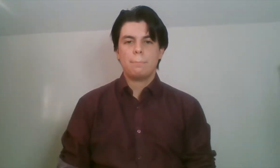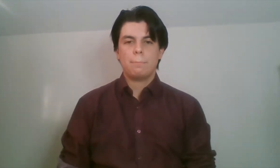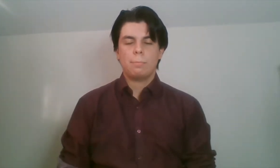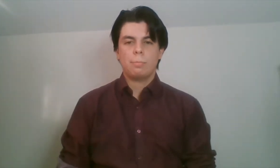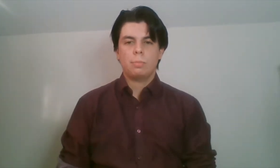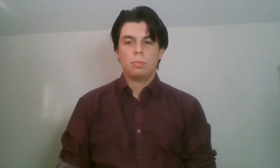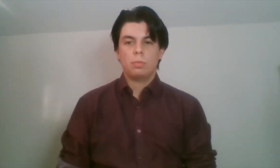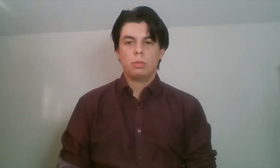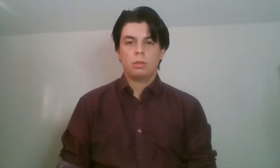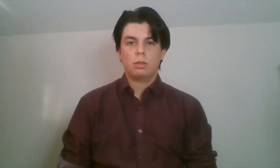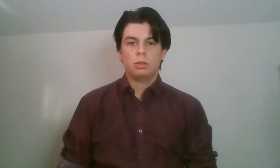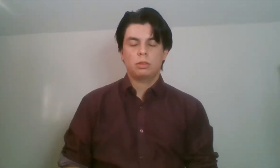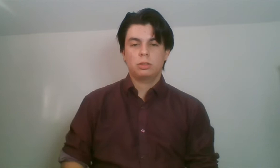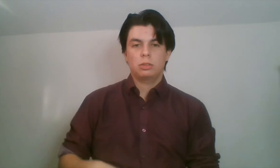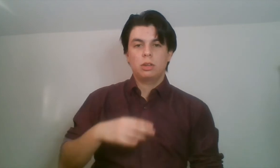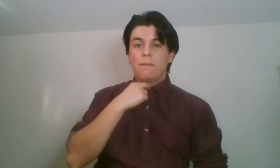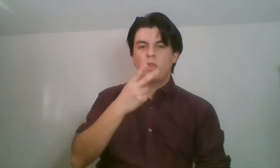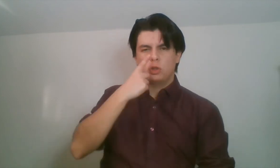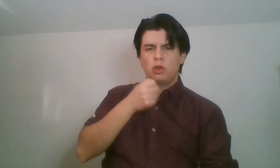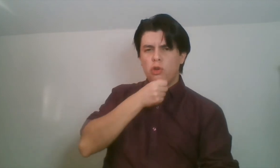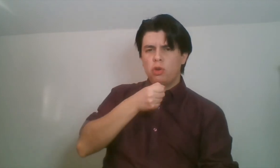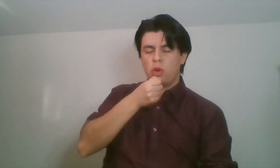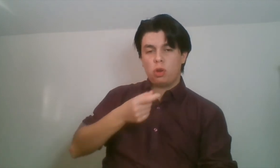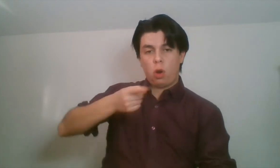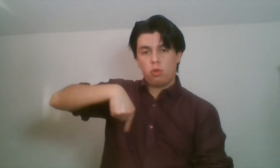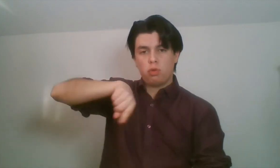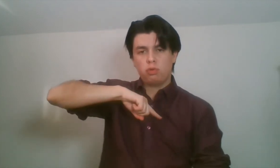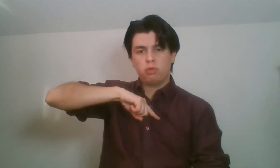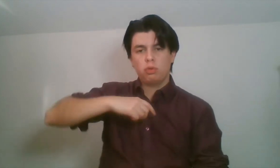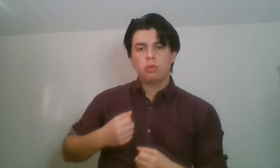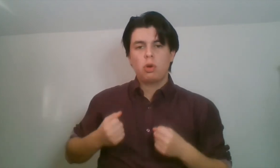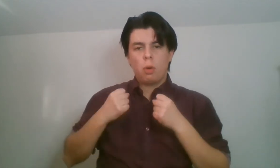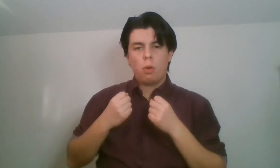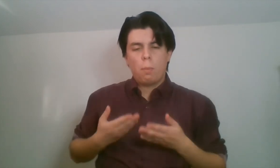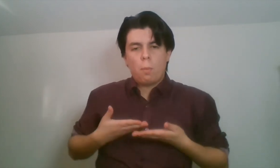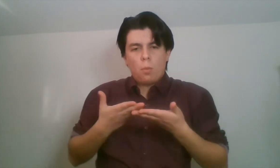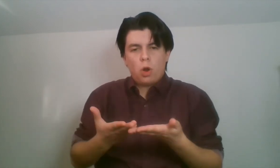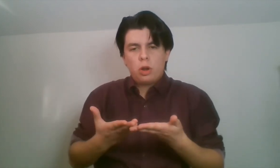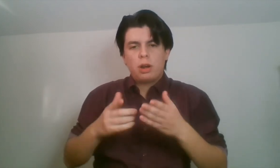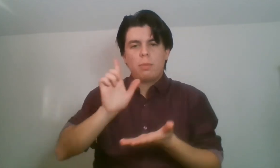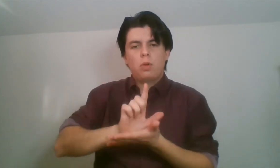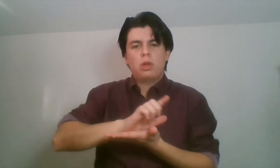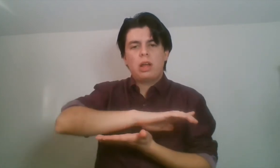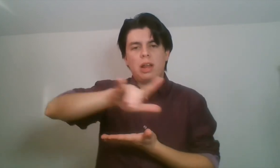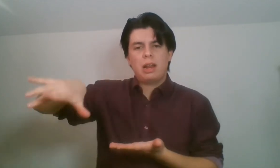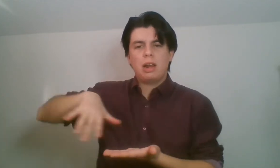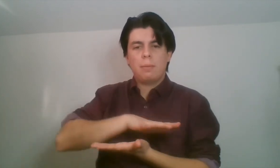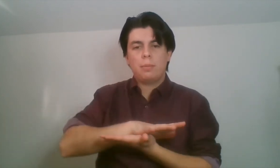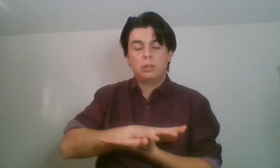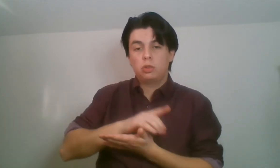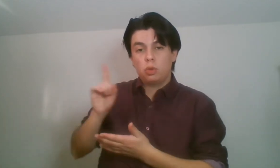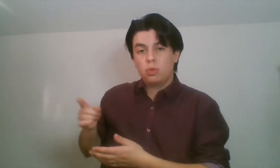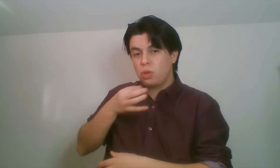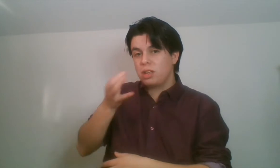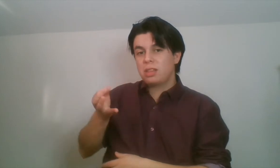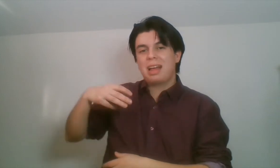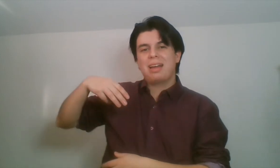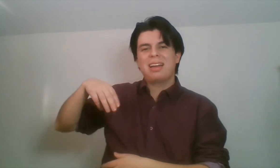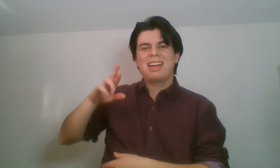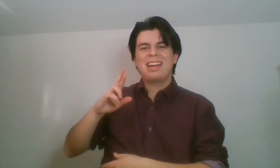Nosotros ponemos el espacio. Esa era la idea. Y tú comentabas hace un momento, María Irene, que ellos tenían la